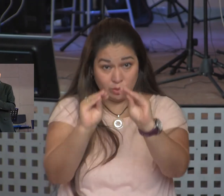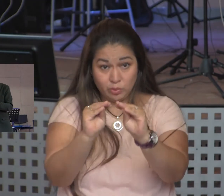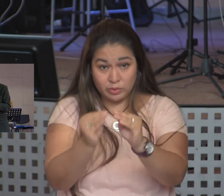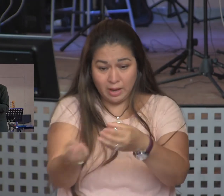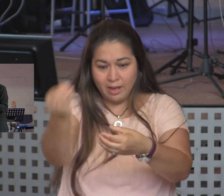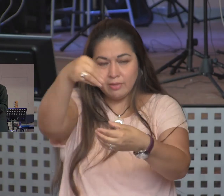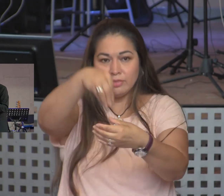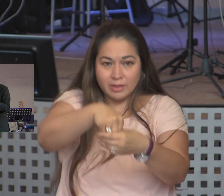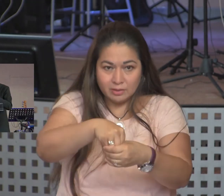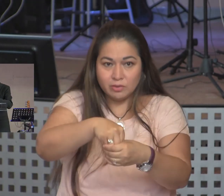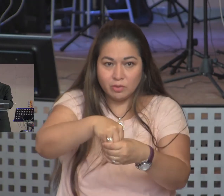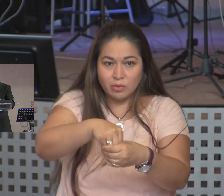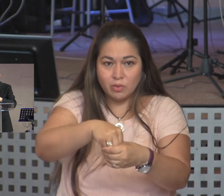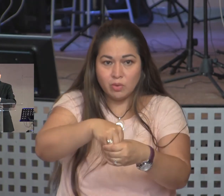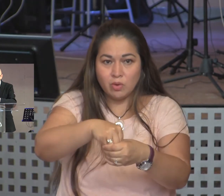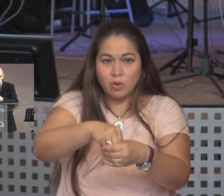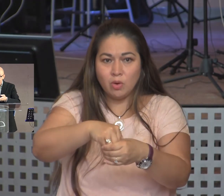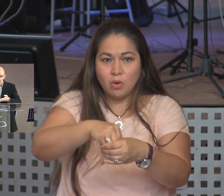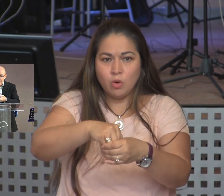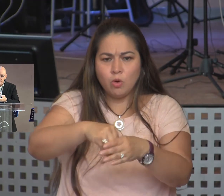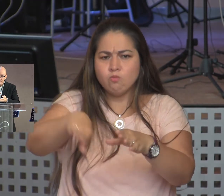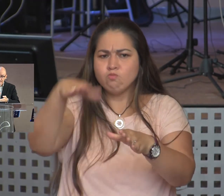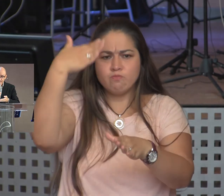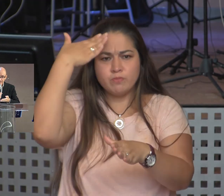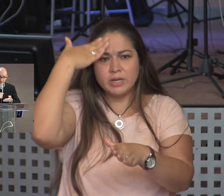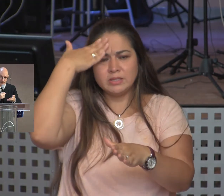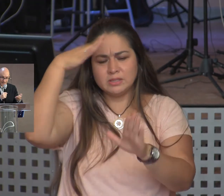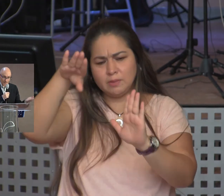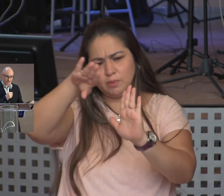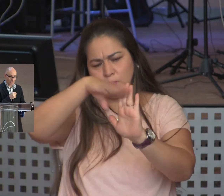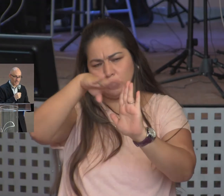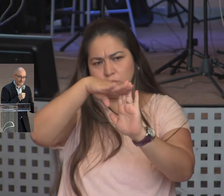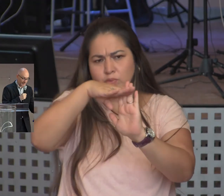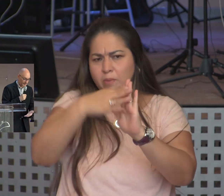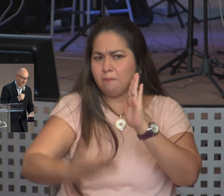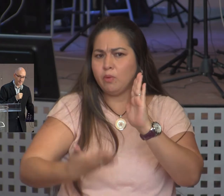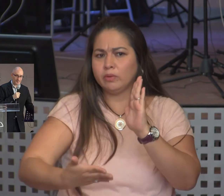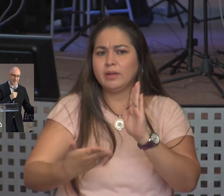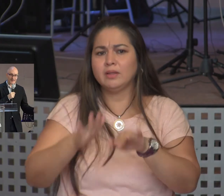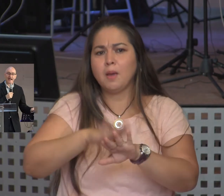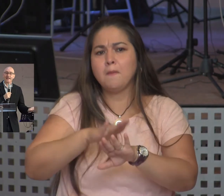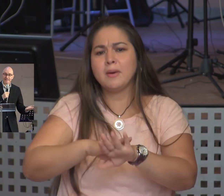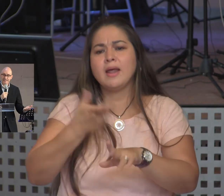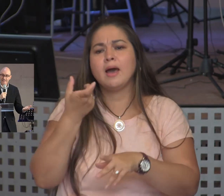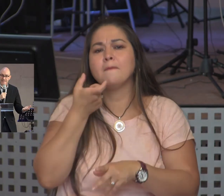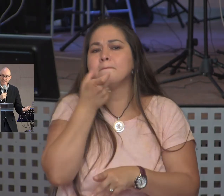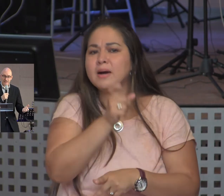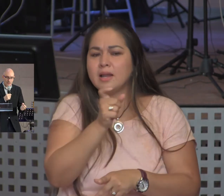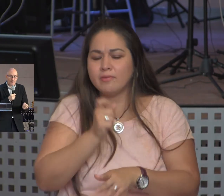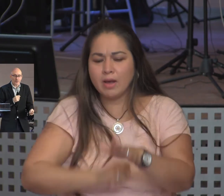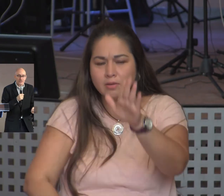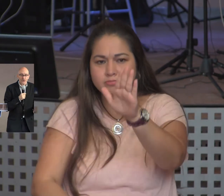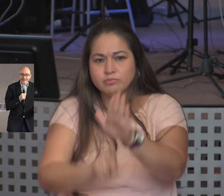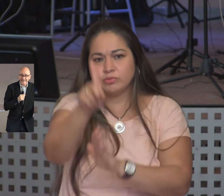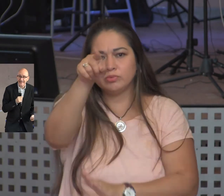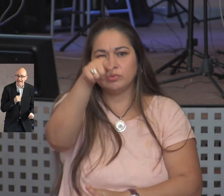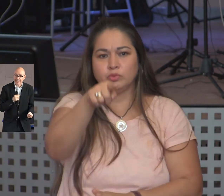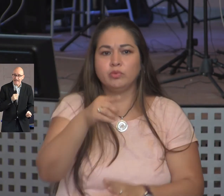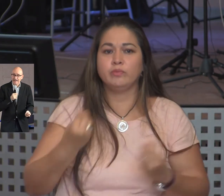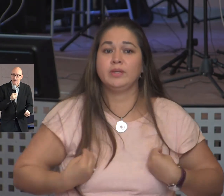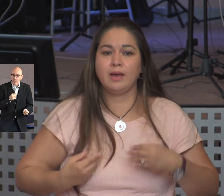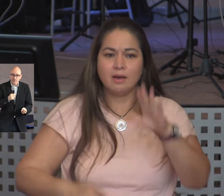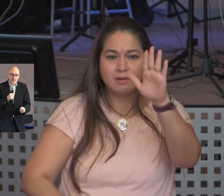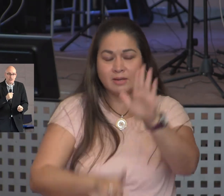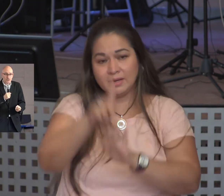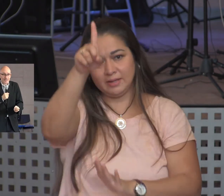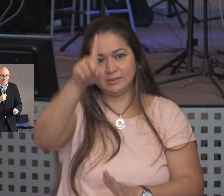crecimiento. Por eso aquí les habla los de entre pedregales. No han podido crecer,